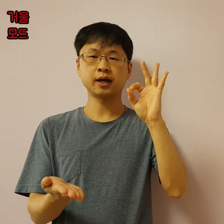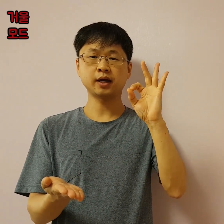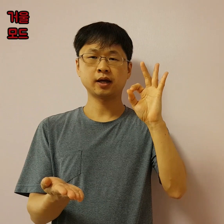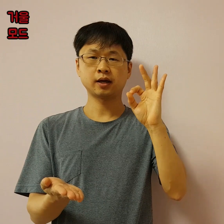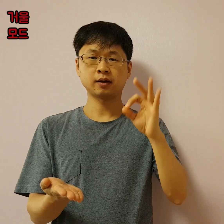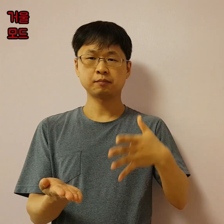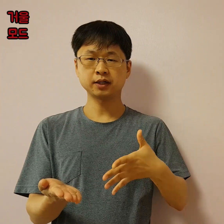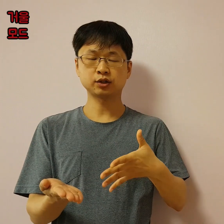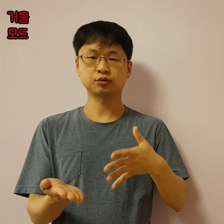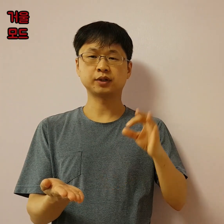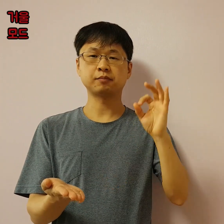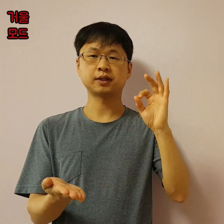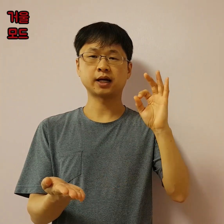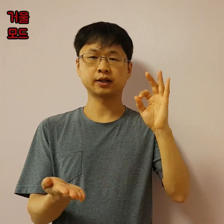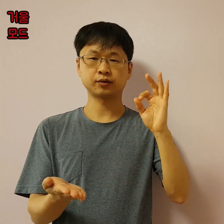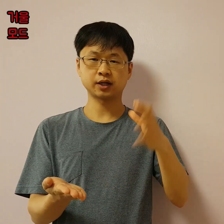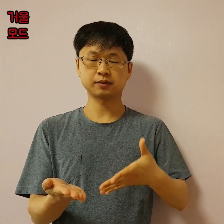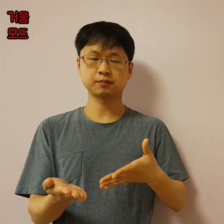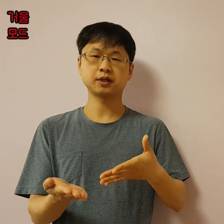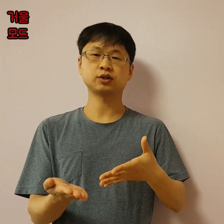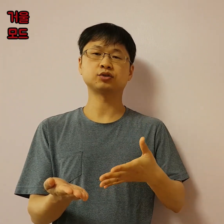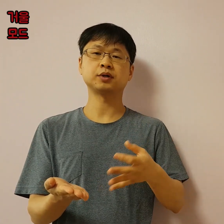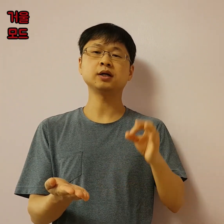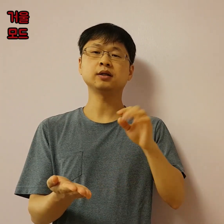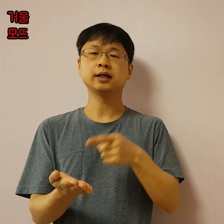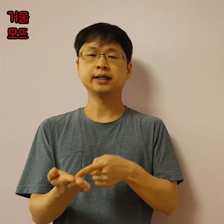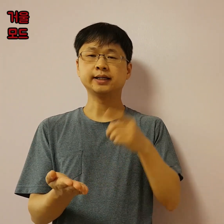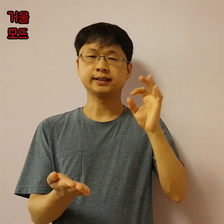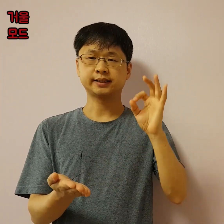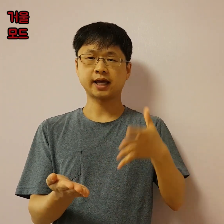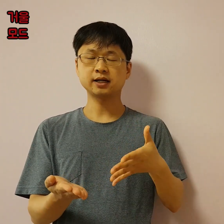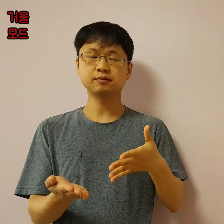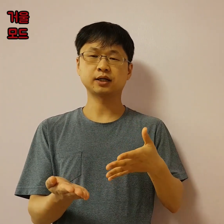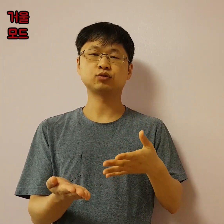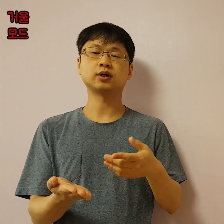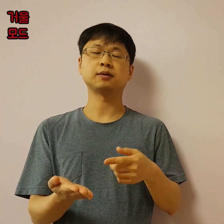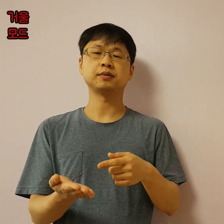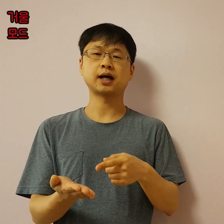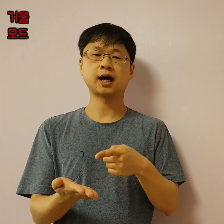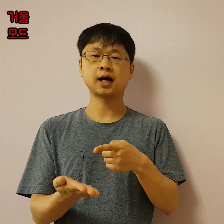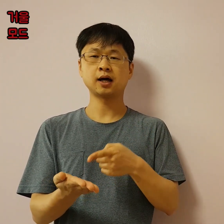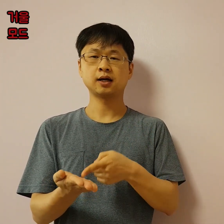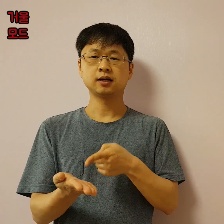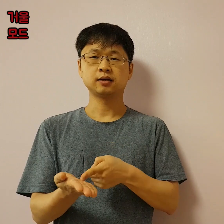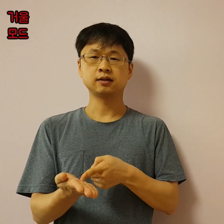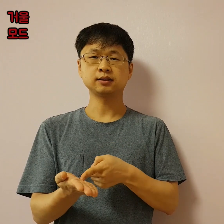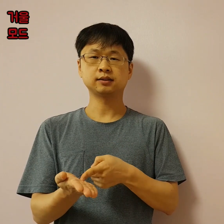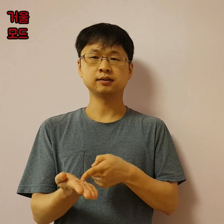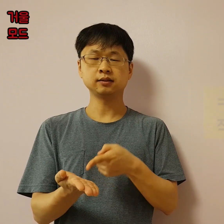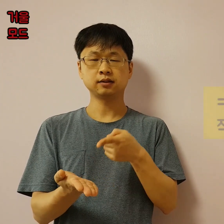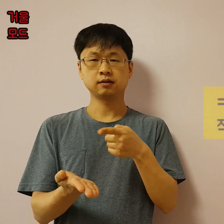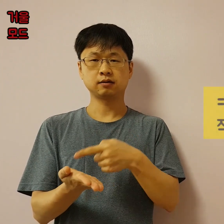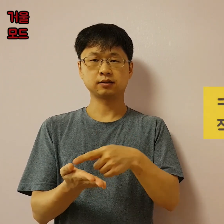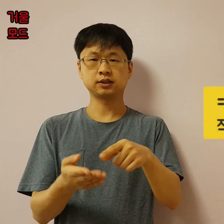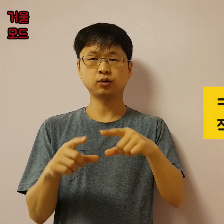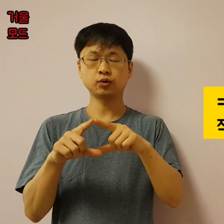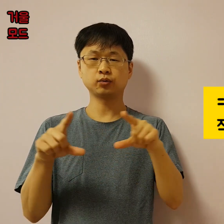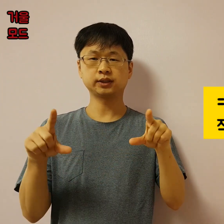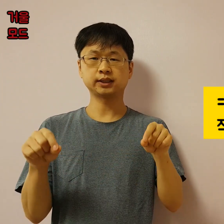다음에 펼쳐주면 됩니다. 아래로 내리면서 펼쳐주면 세금이란 수어가 됩니다. 이것은 지로